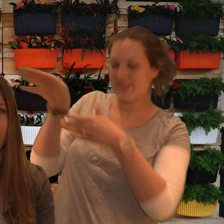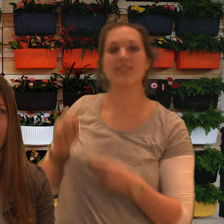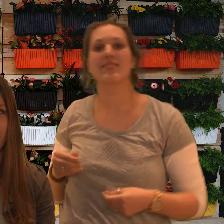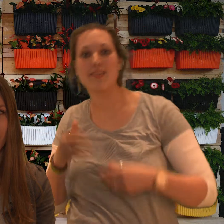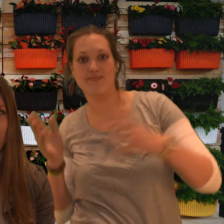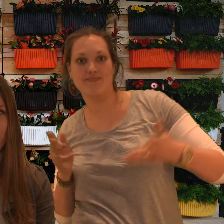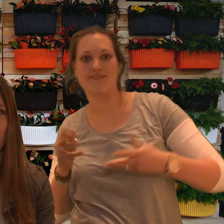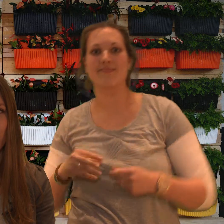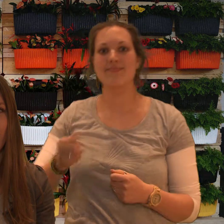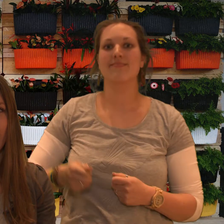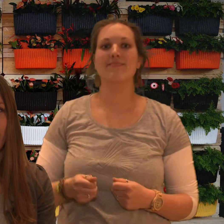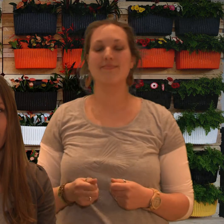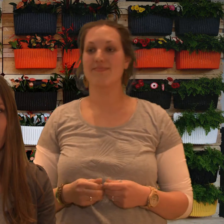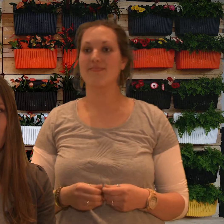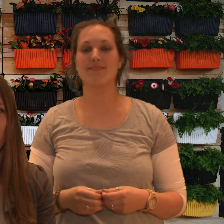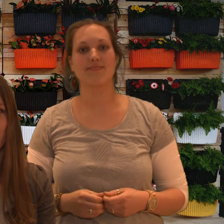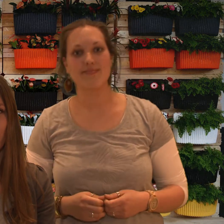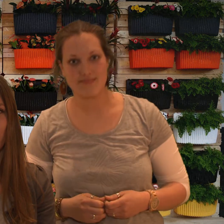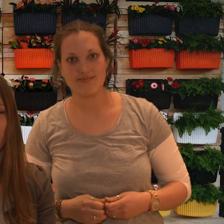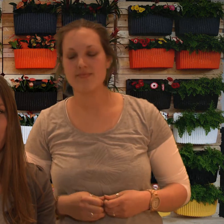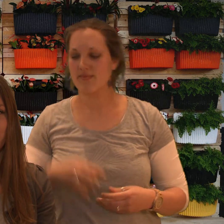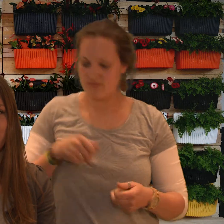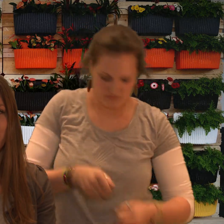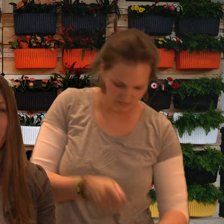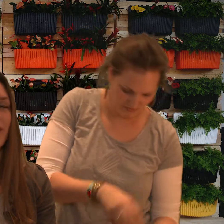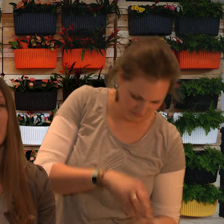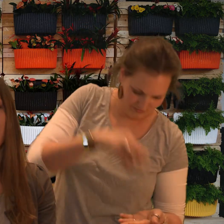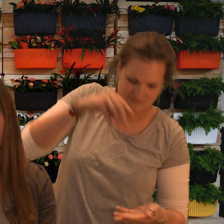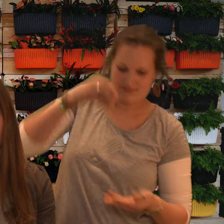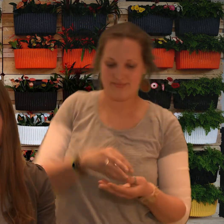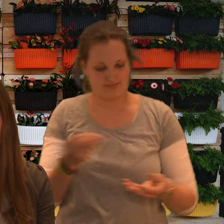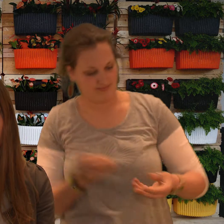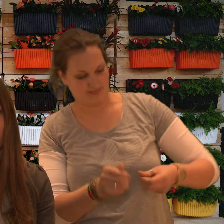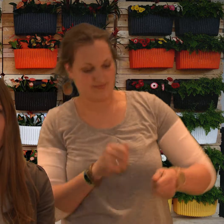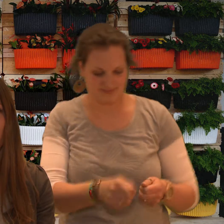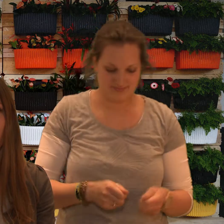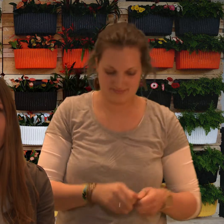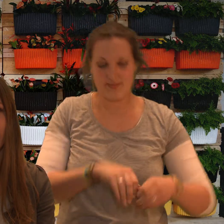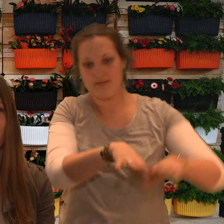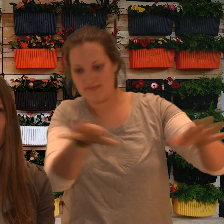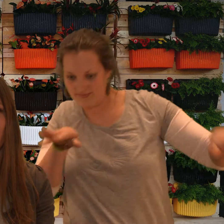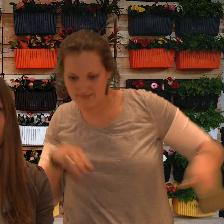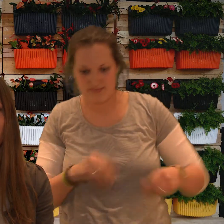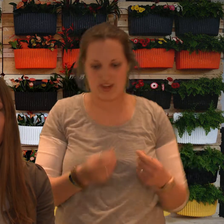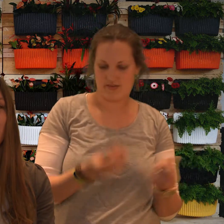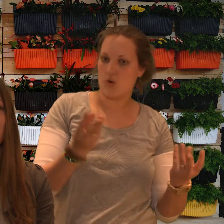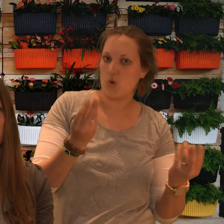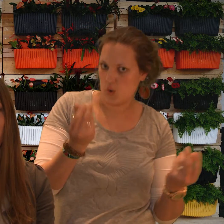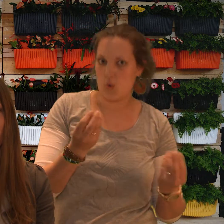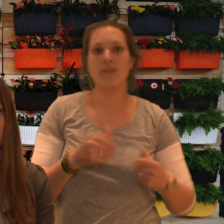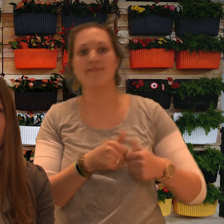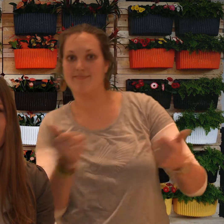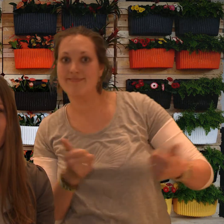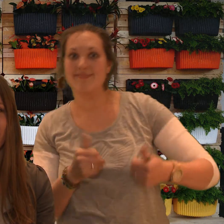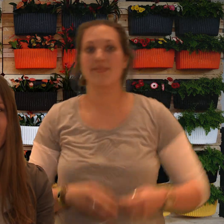groene kweekcadeaus en tarwegrasproducten. Wij maken je leefomgeving gewoon graag groener. Tot ziens